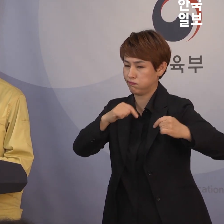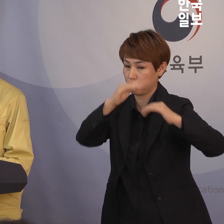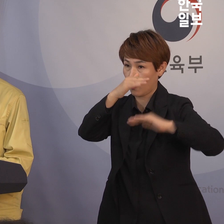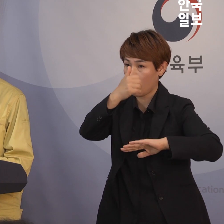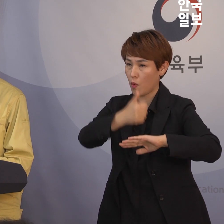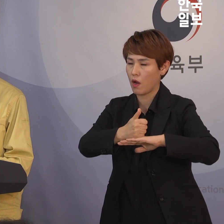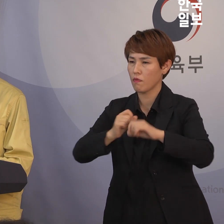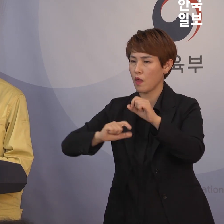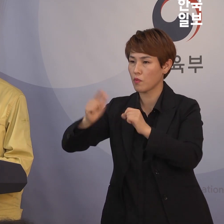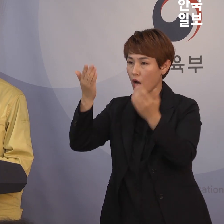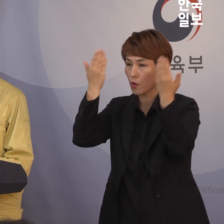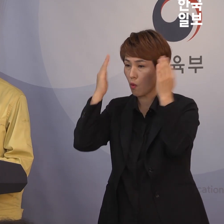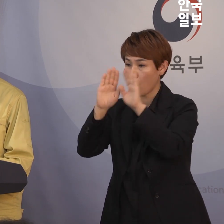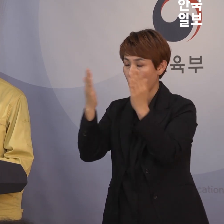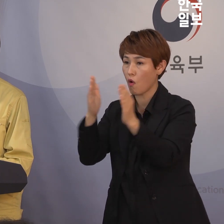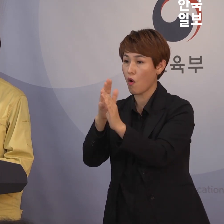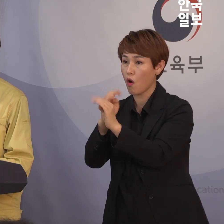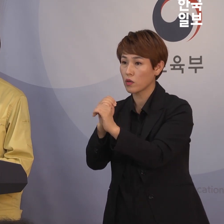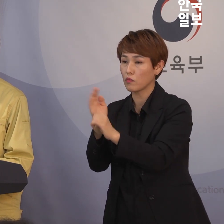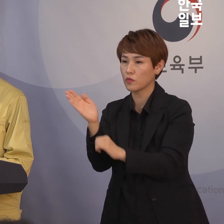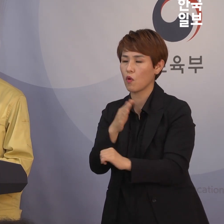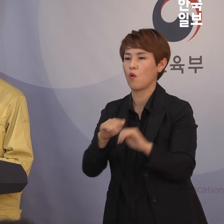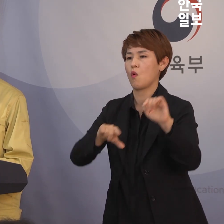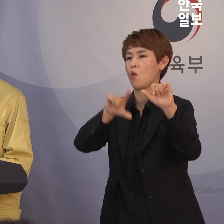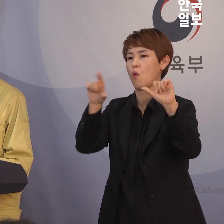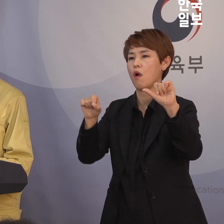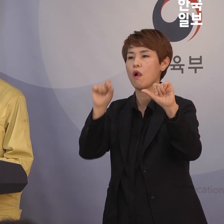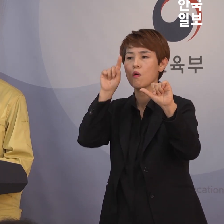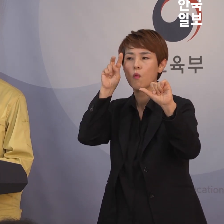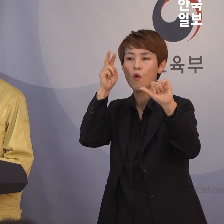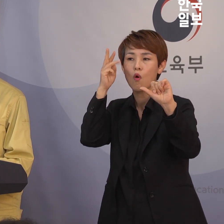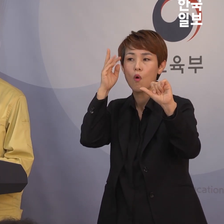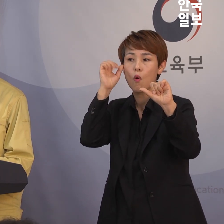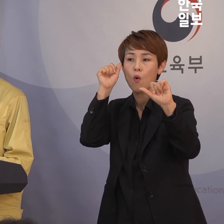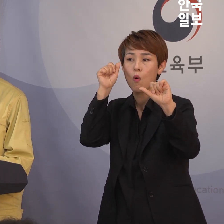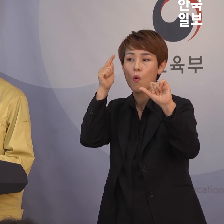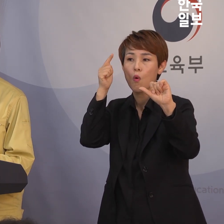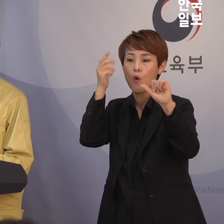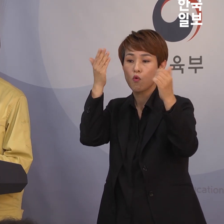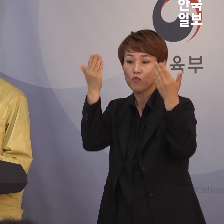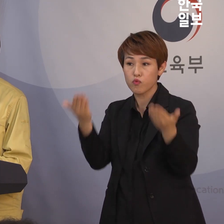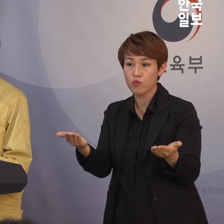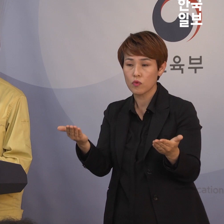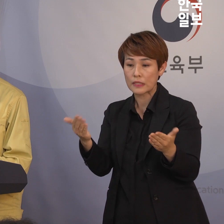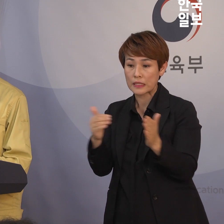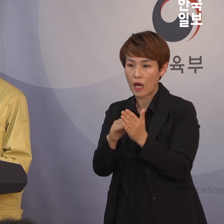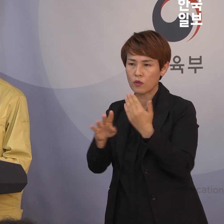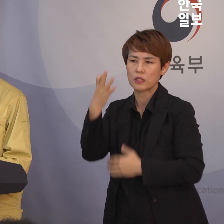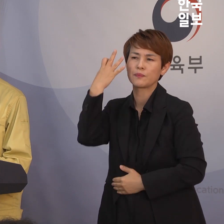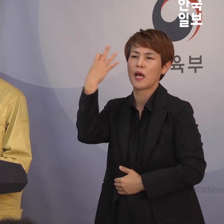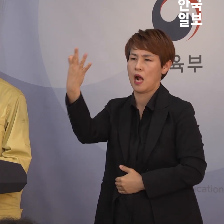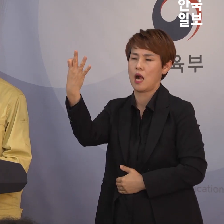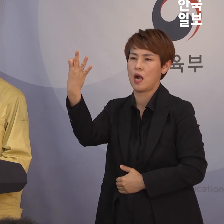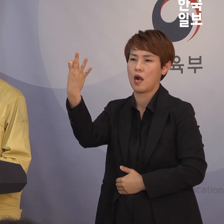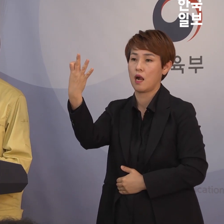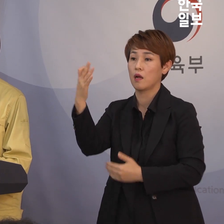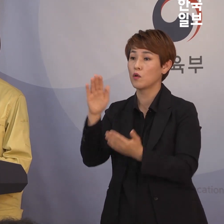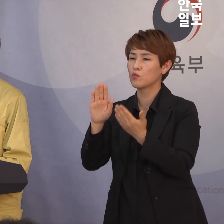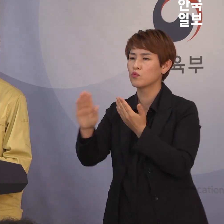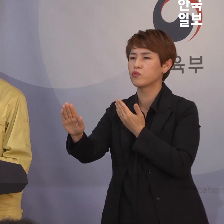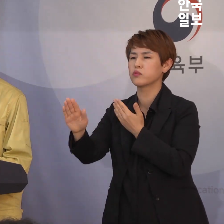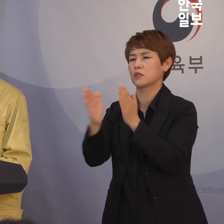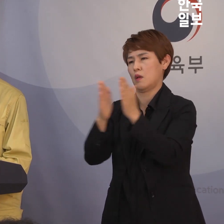학생의 등교 수업은 5월 연휴 기간 후에 최소 14일이 경과되어야